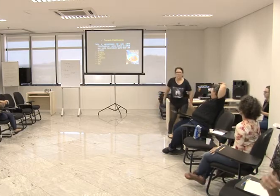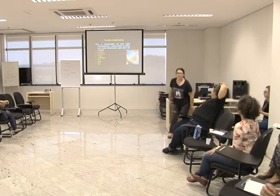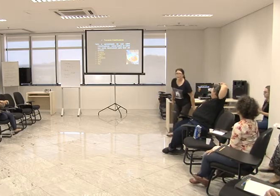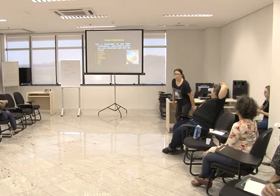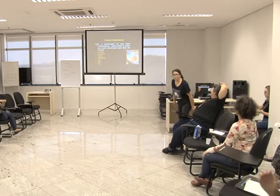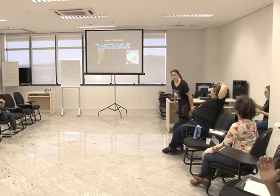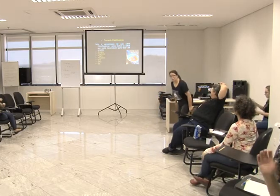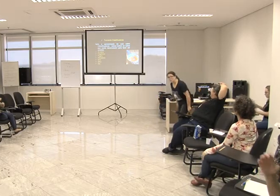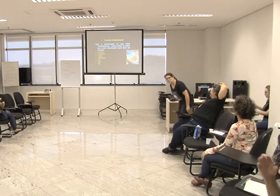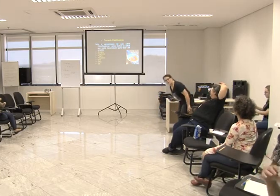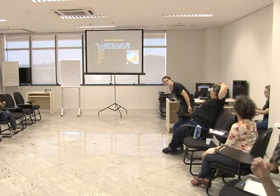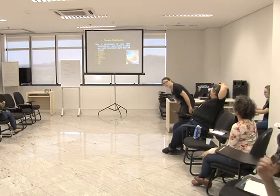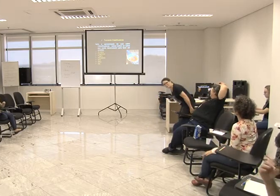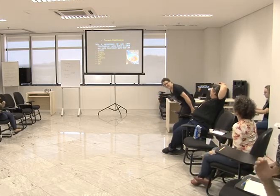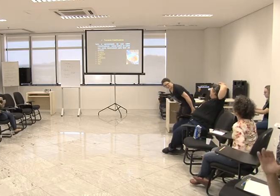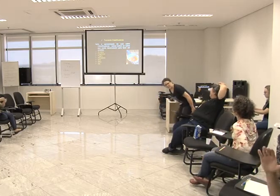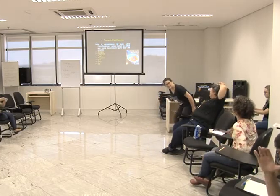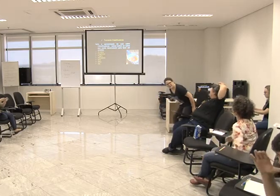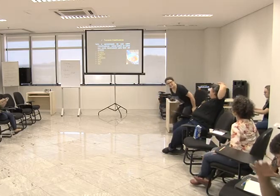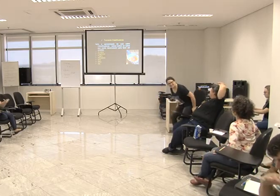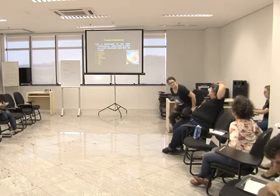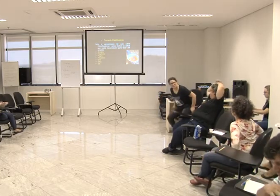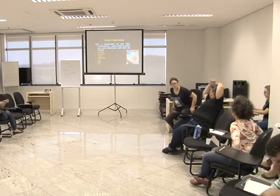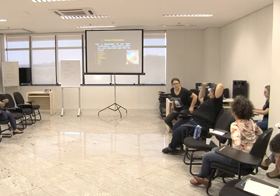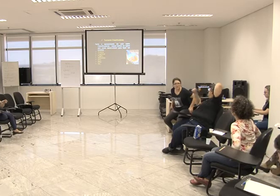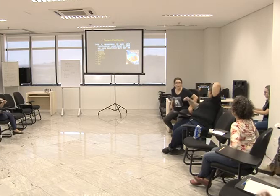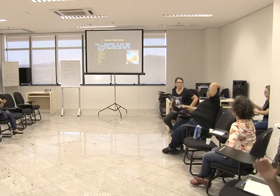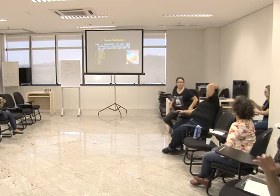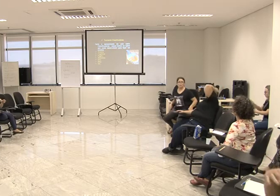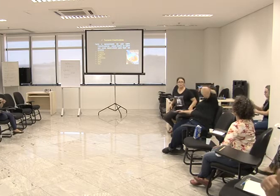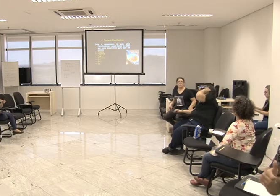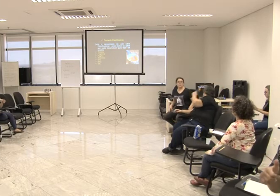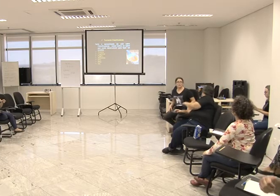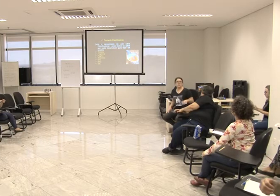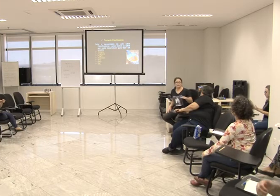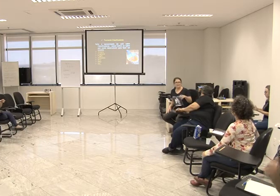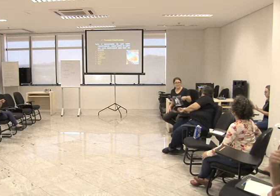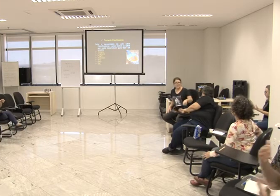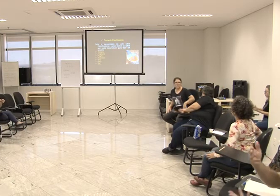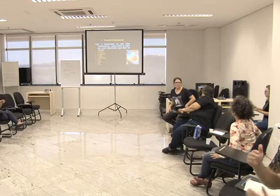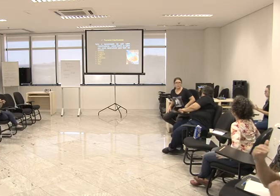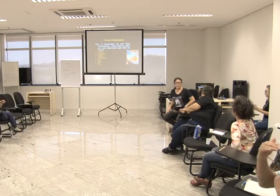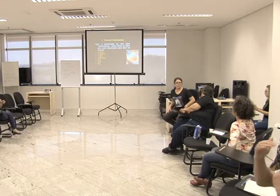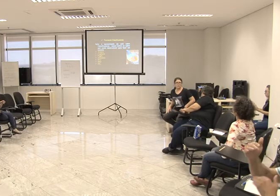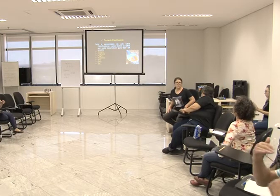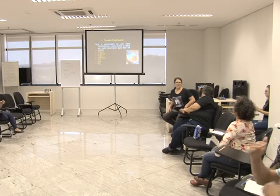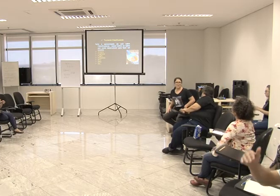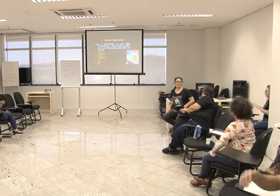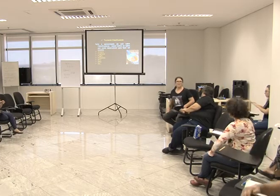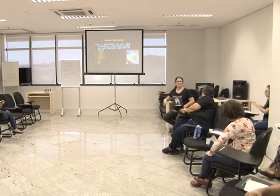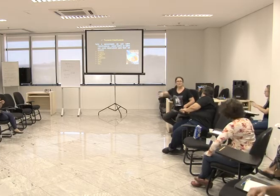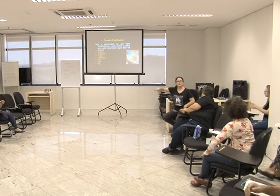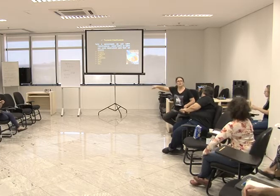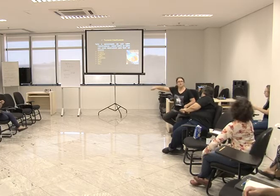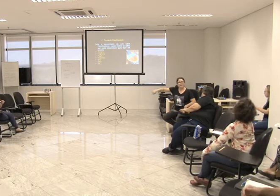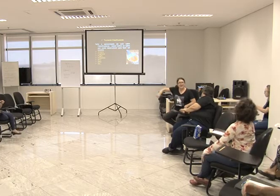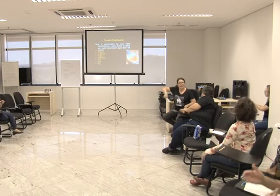Eu como muito, quando eu vou para Minas, para casa da minha tia, eu como doce de leite caseiro. Então, aquele que faz no